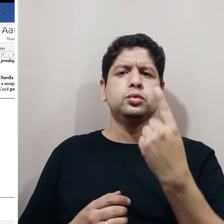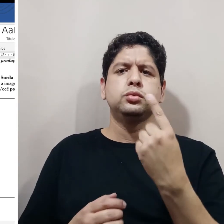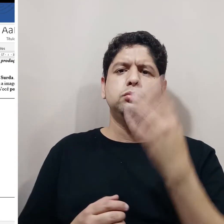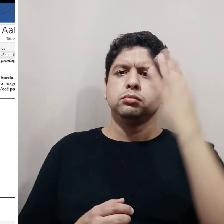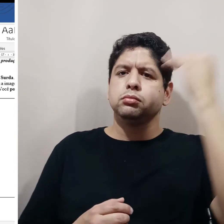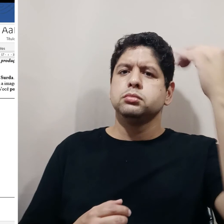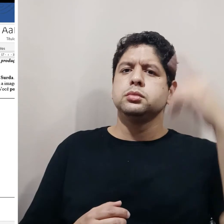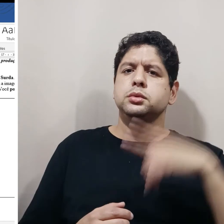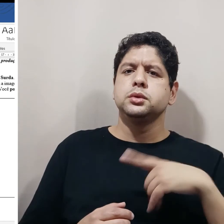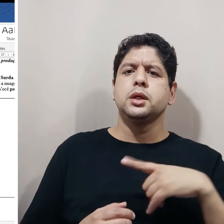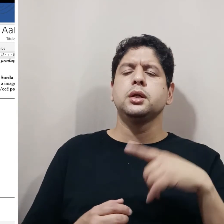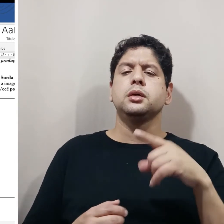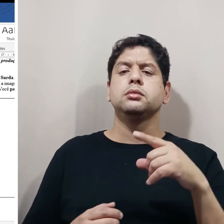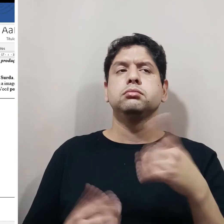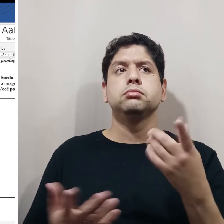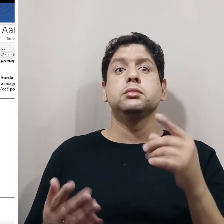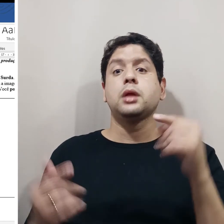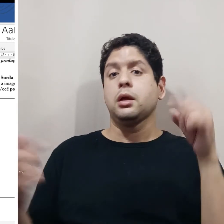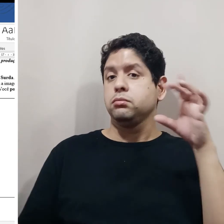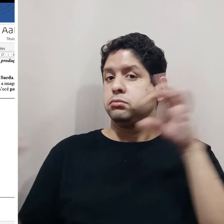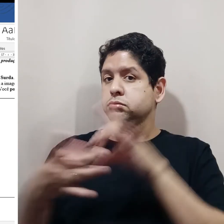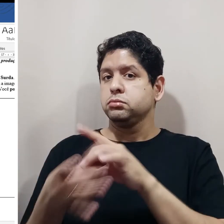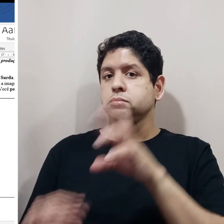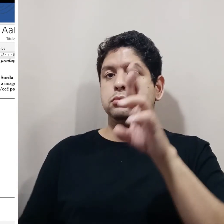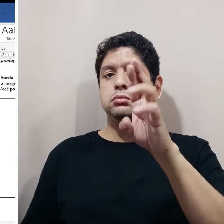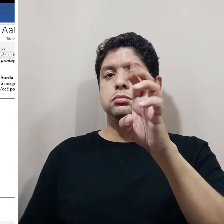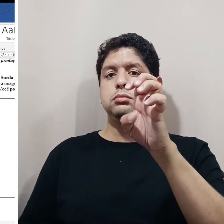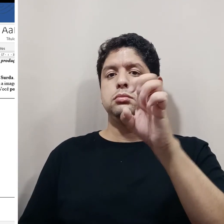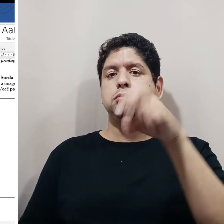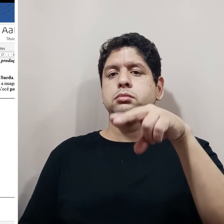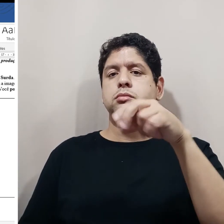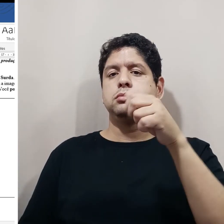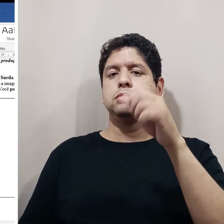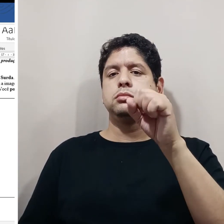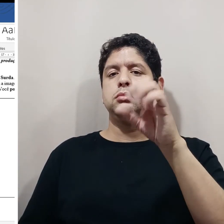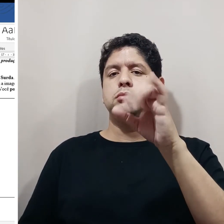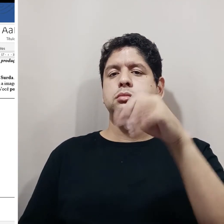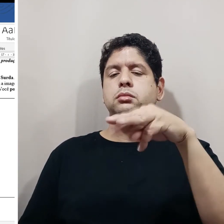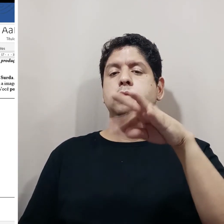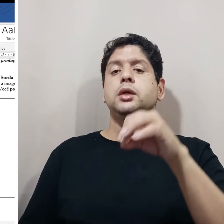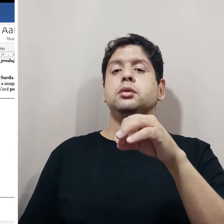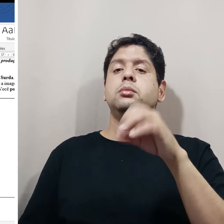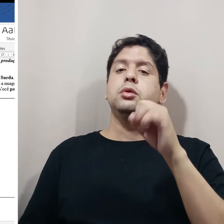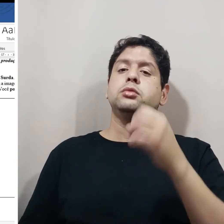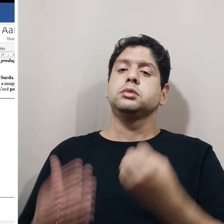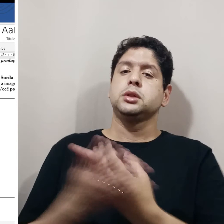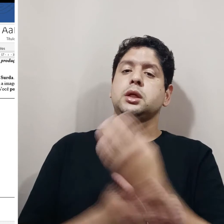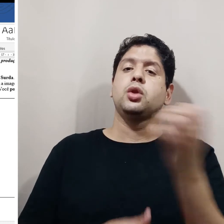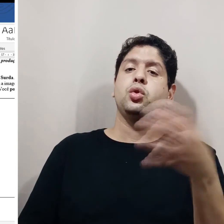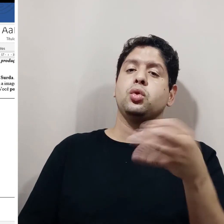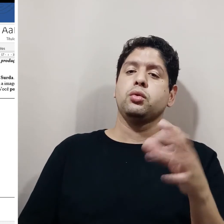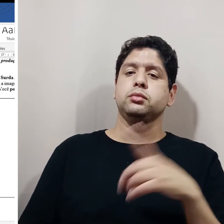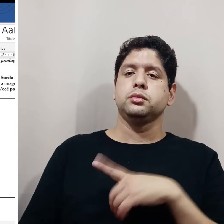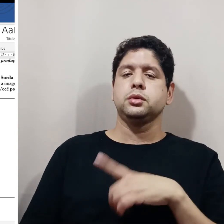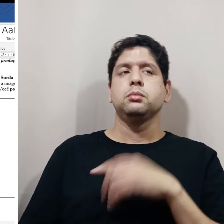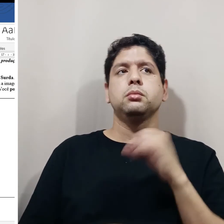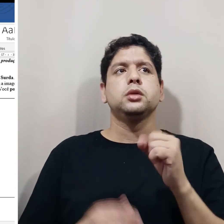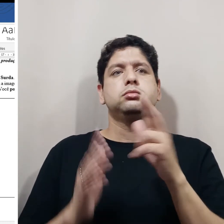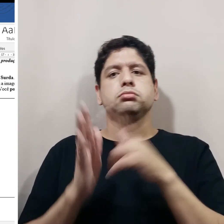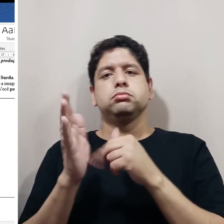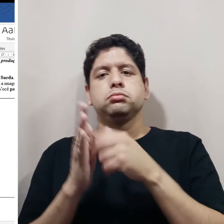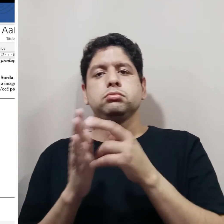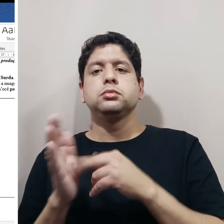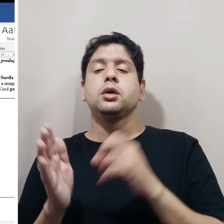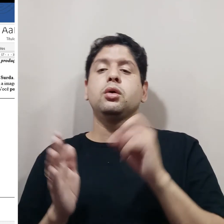do jeito que puder, né, do jeito que souber, escolher uma obra de arte, né, e aí, claro, de preferência